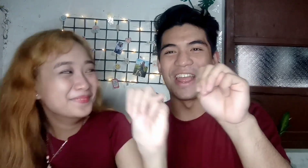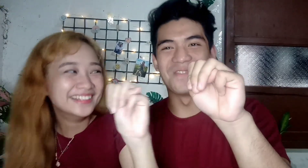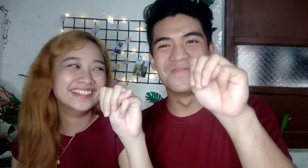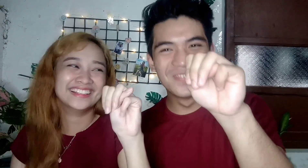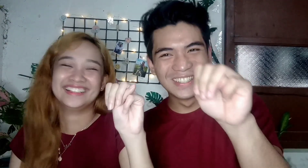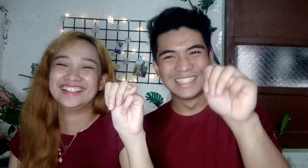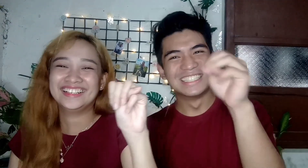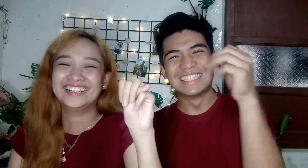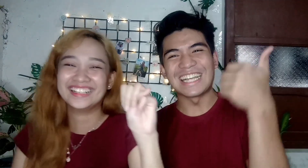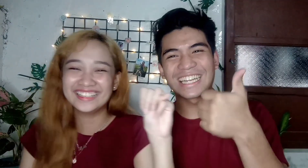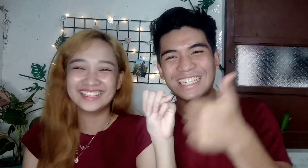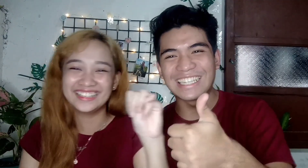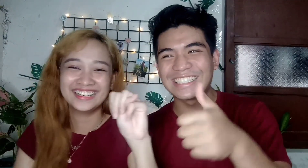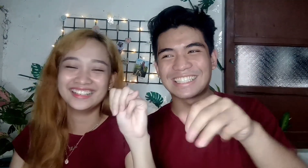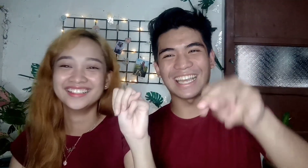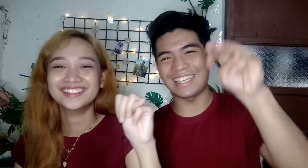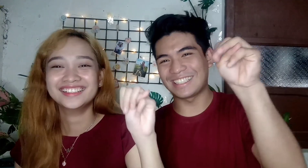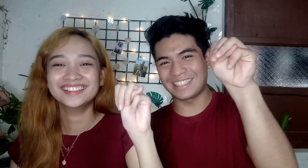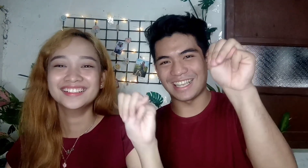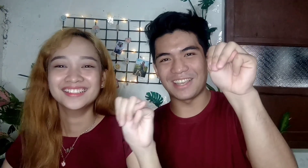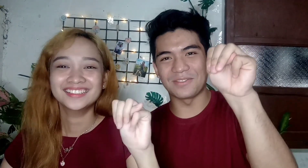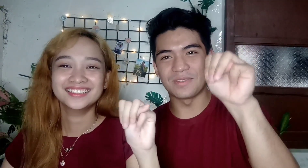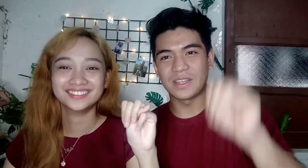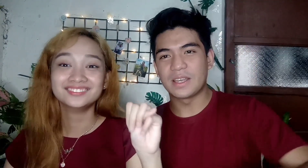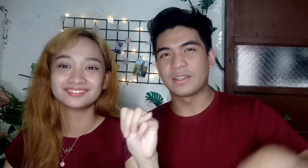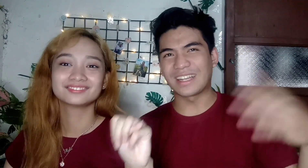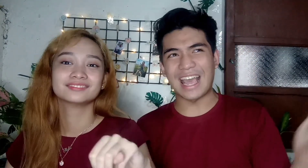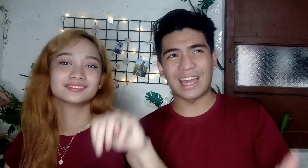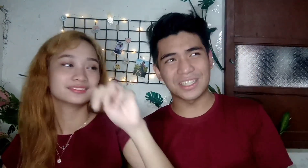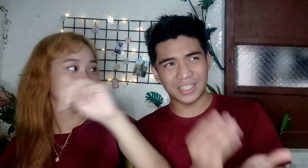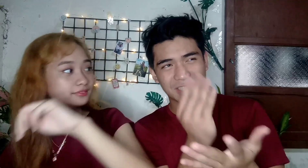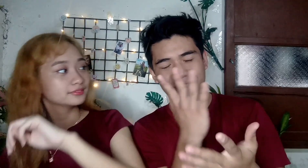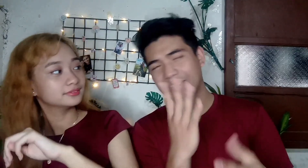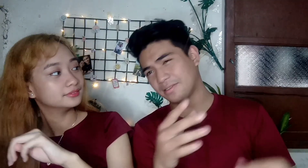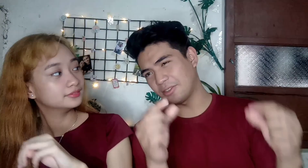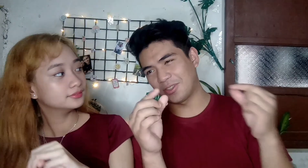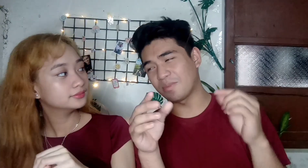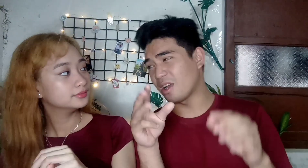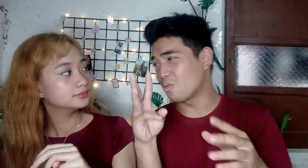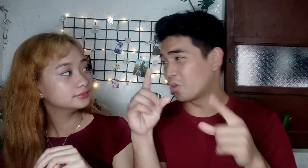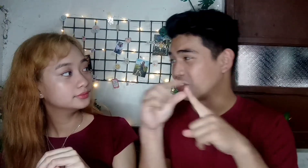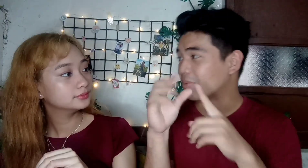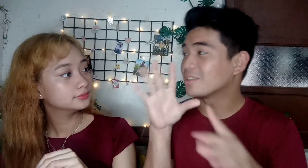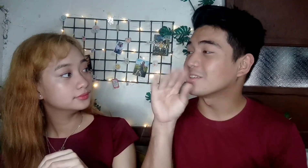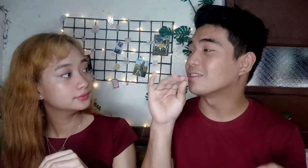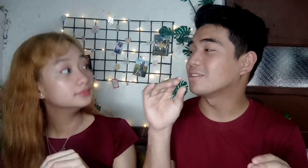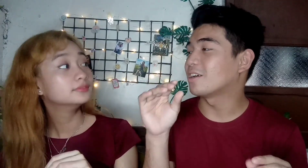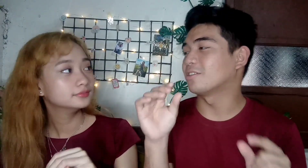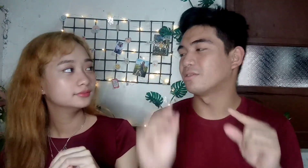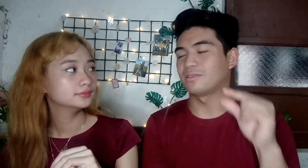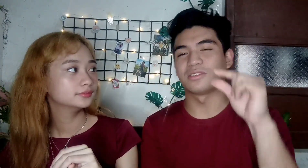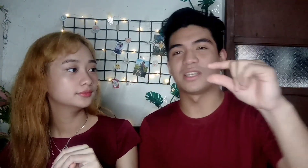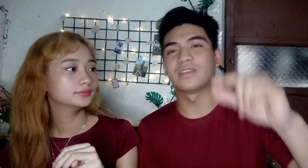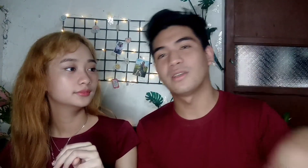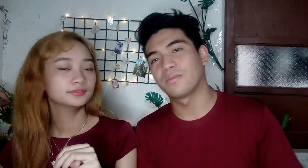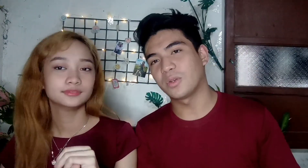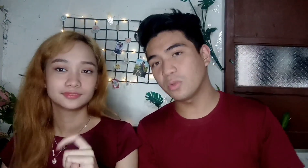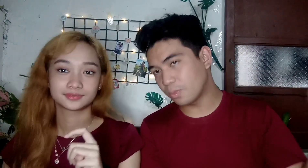M. Galing niya, guys. M. Nag-aaral siya, guys, ng konting mga words pa sa salita ko. Oh, konti. Pero